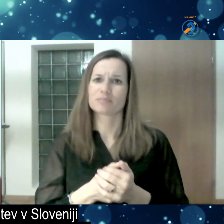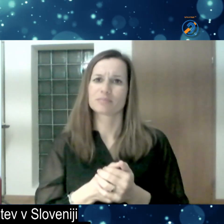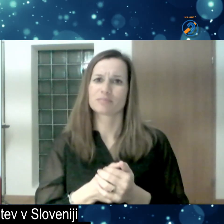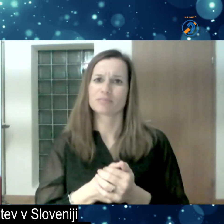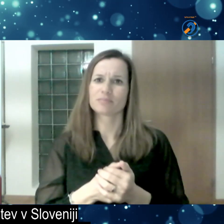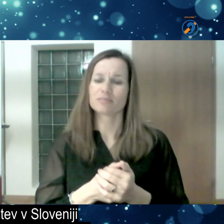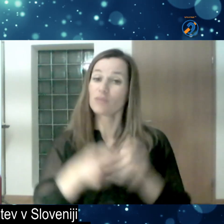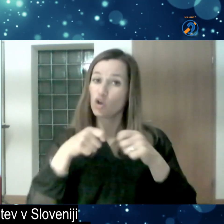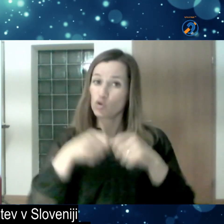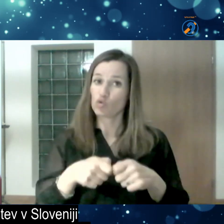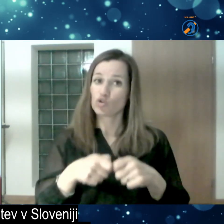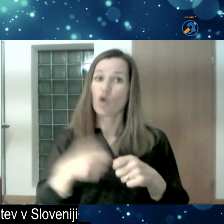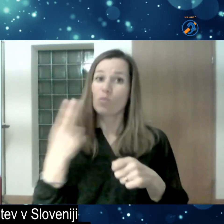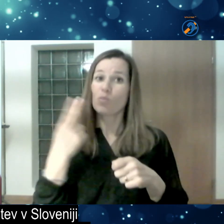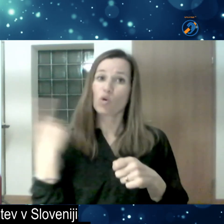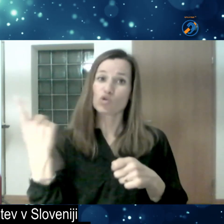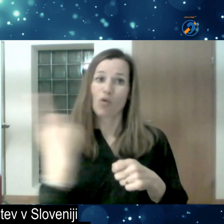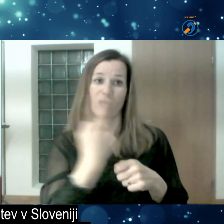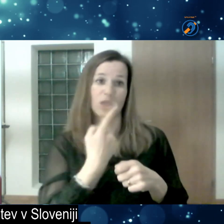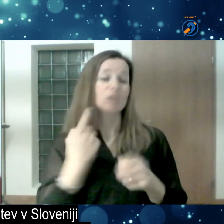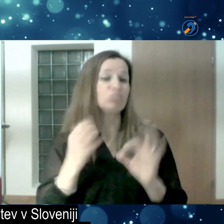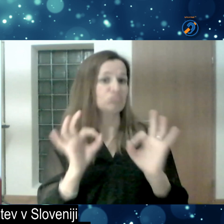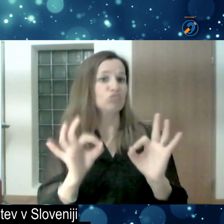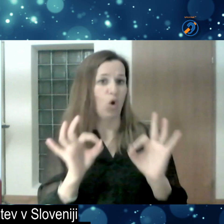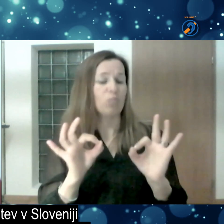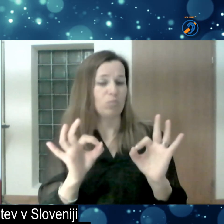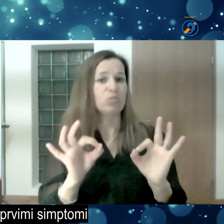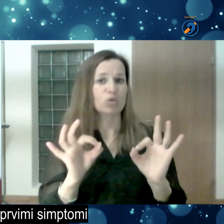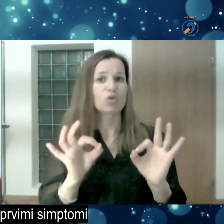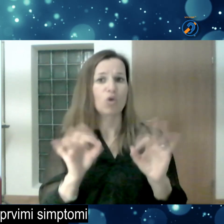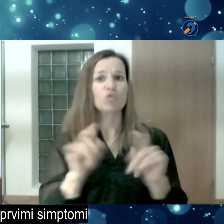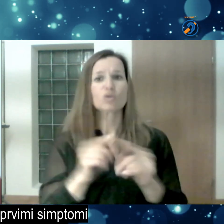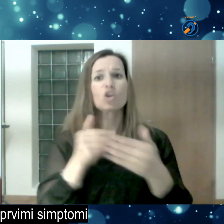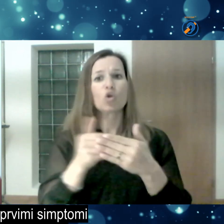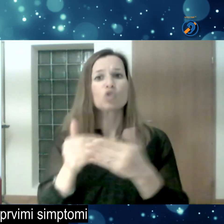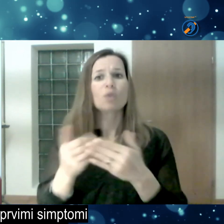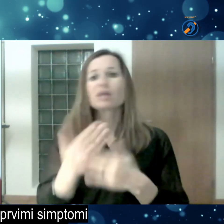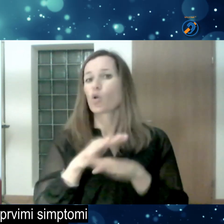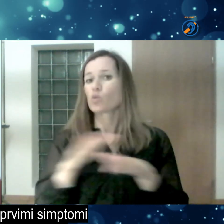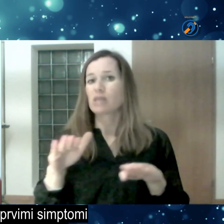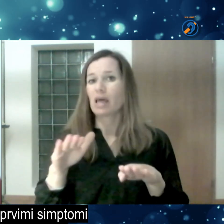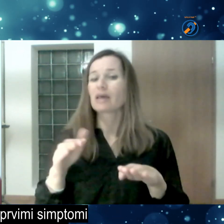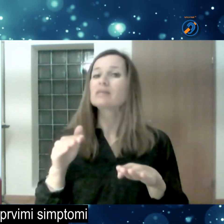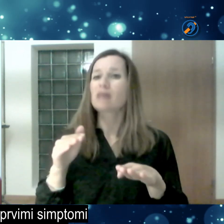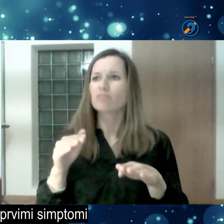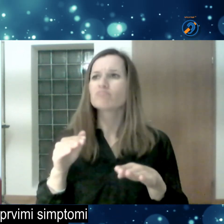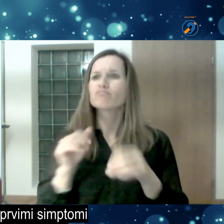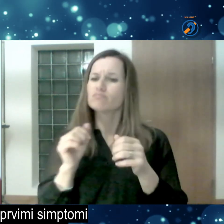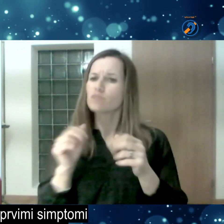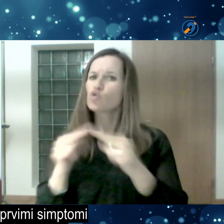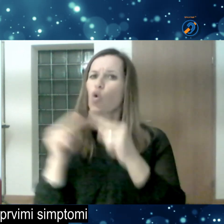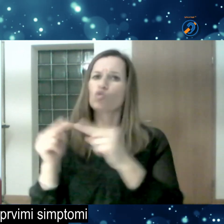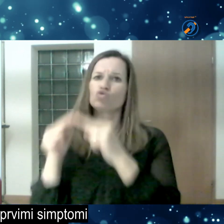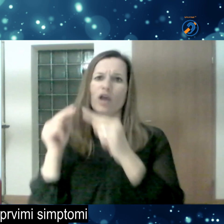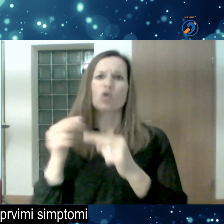Pokritost društev po Sloveniji, bom rekel, je kar dobra in kar dostopna za vse, ki se soočajo z prvimi